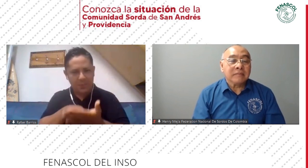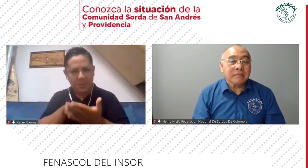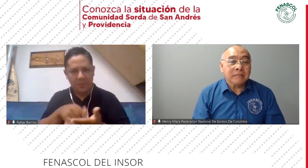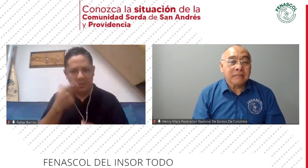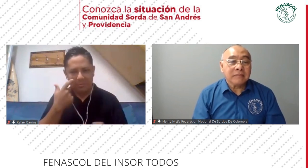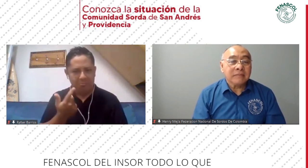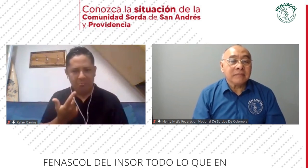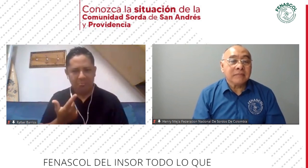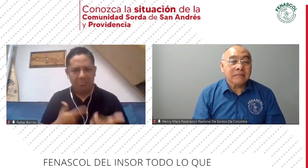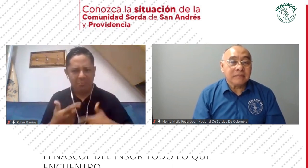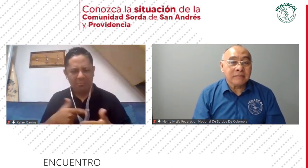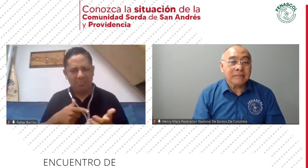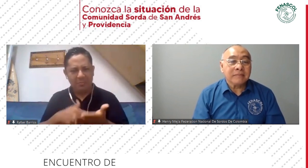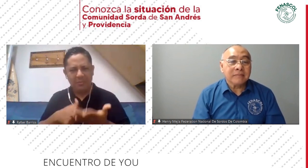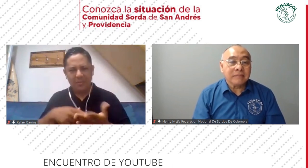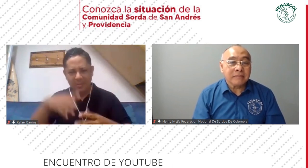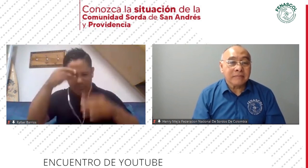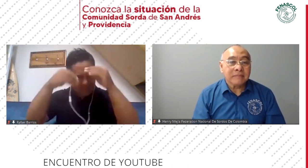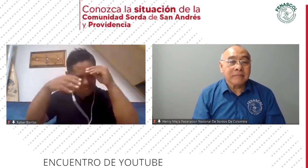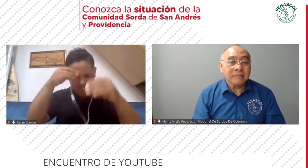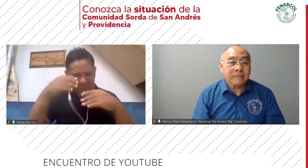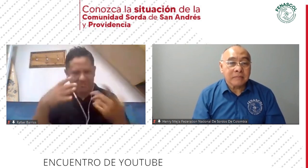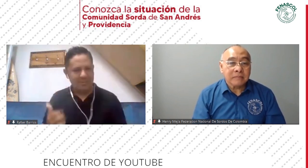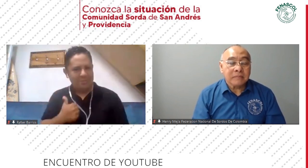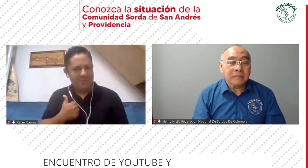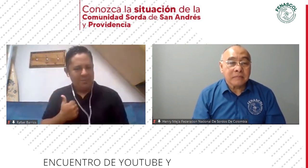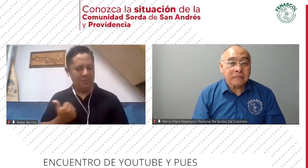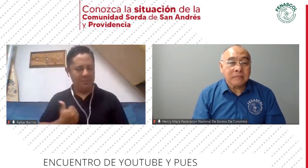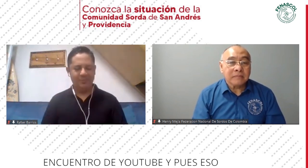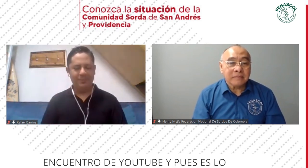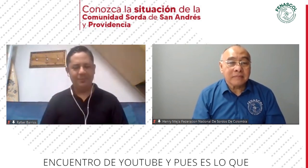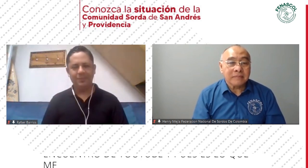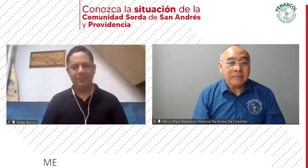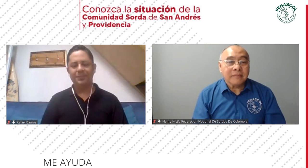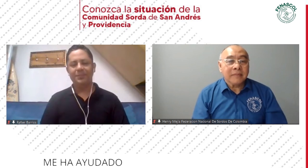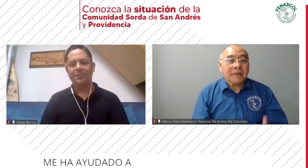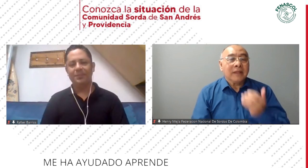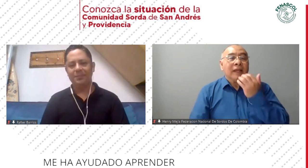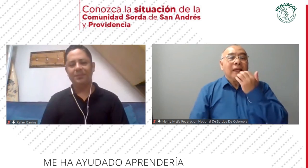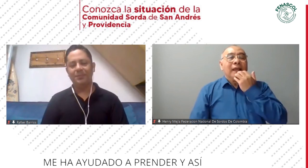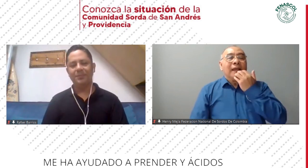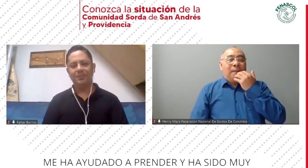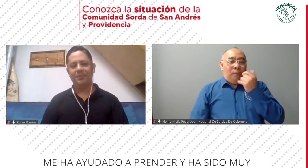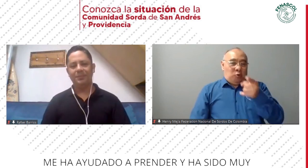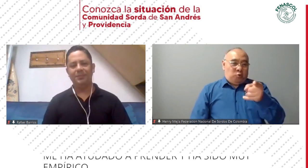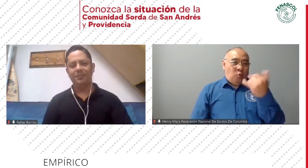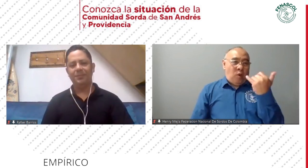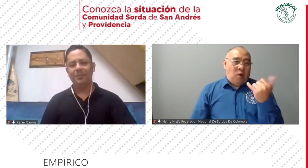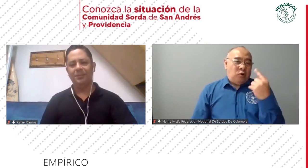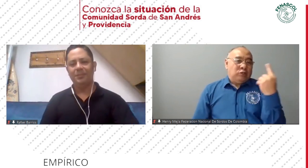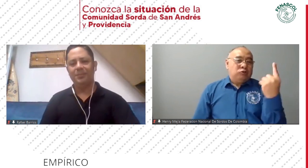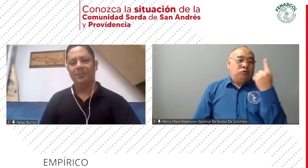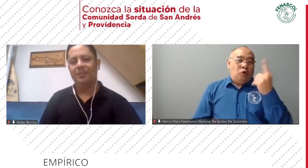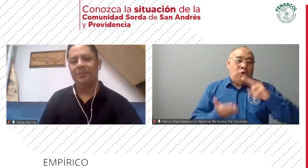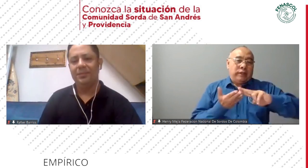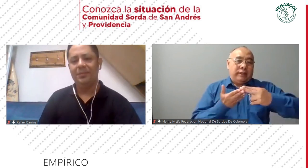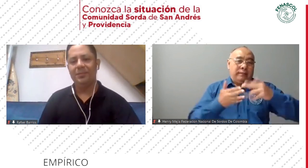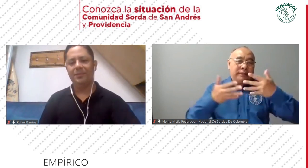todo lo que encuentro de youtube y pues es lo que me ha ayudado a aprender y ha sido muy empírico